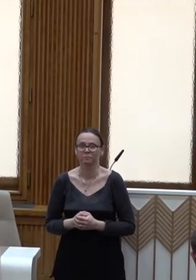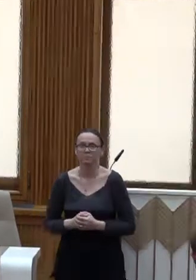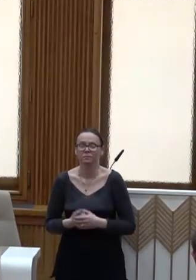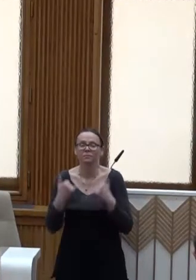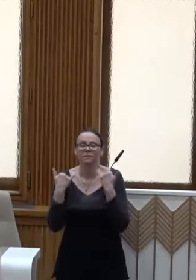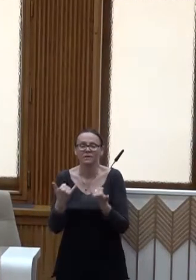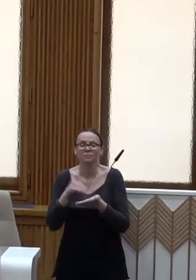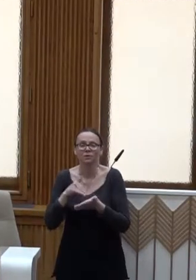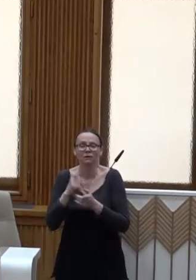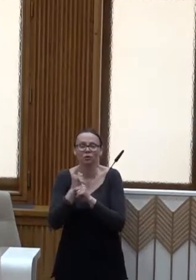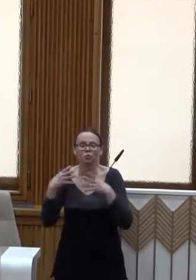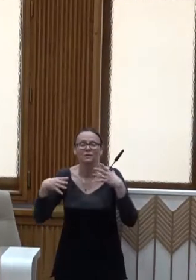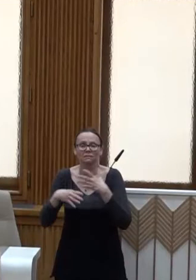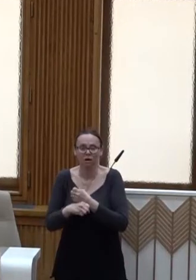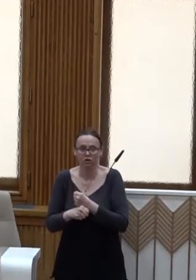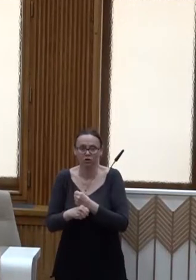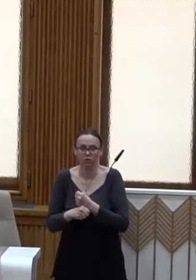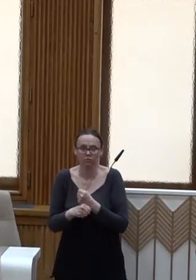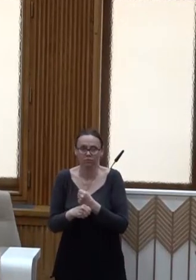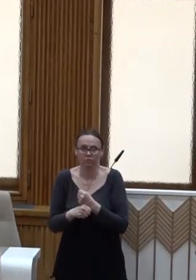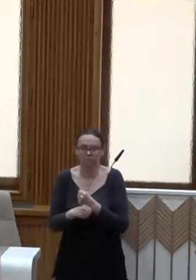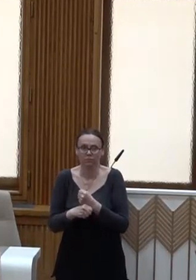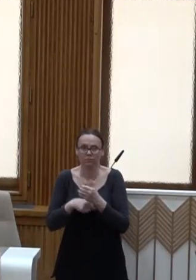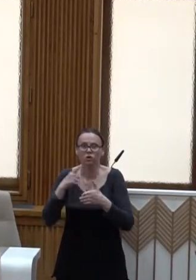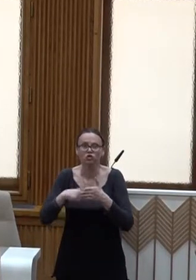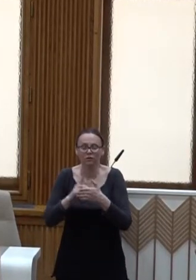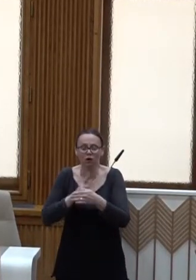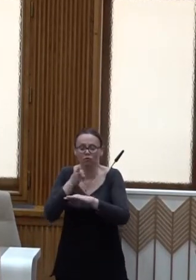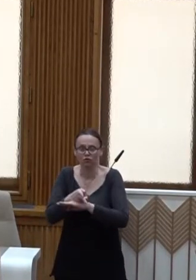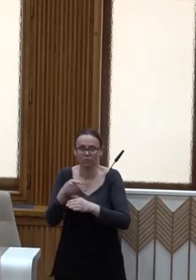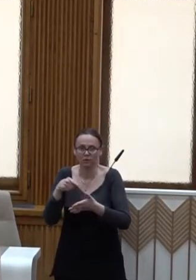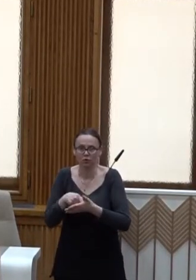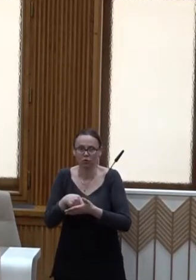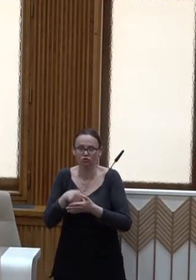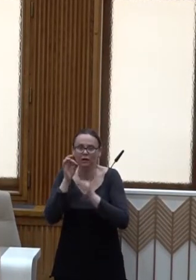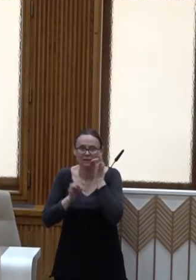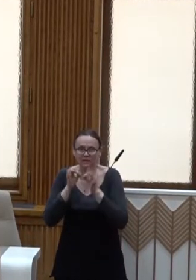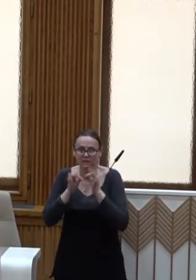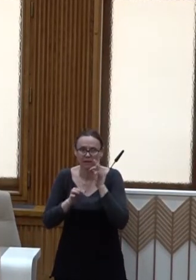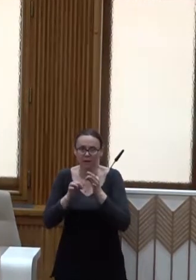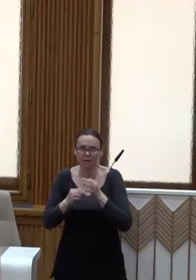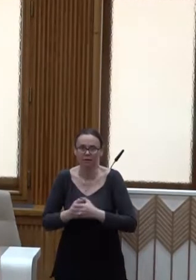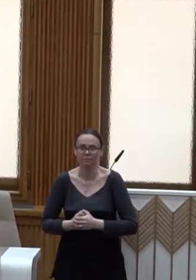Zdaj, potrebno je tudi zmanjšati število vstopnih točk testiranja.